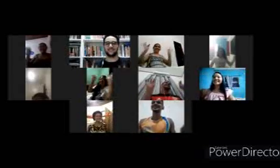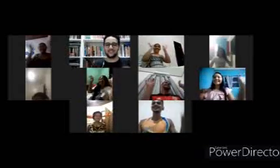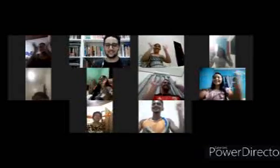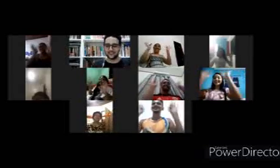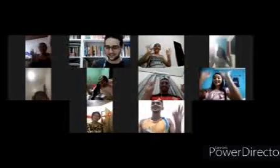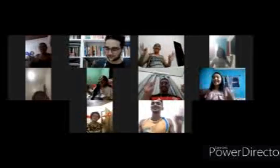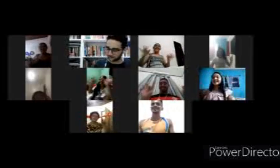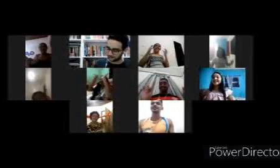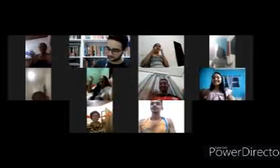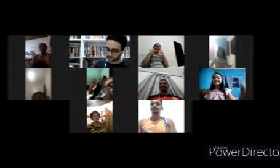felicidade.